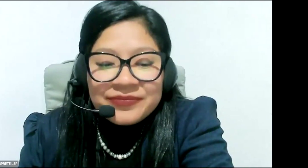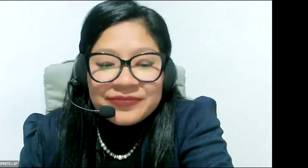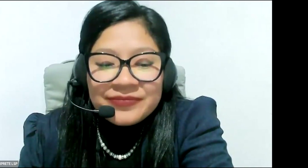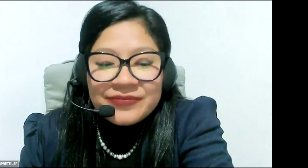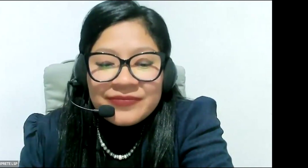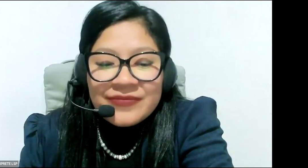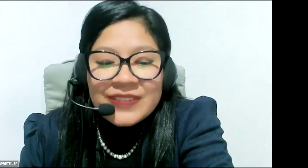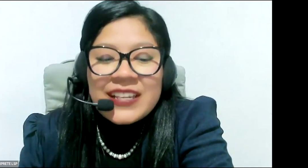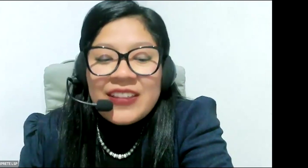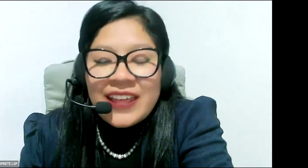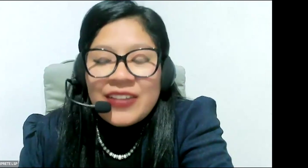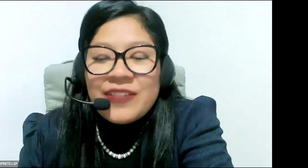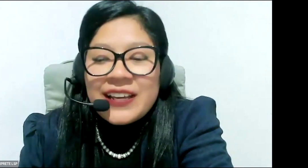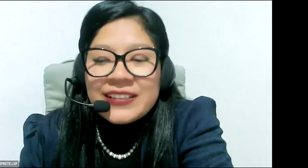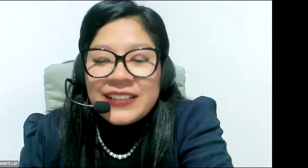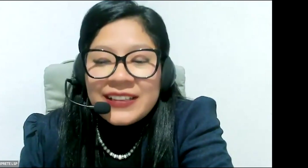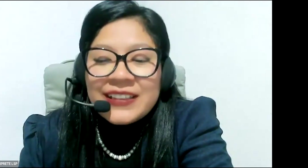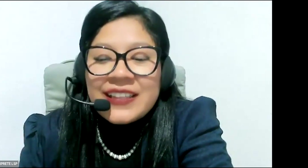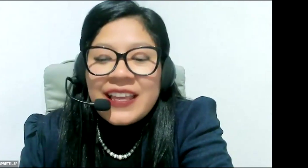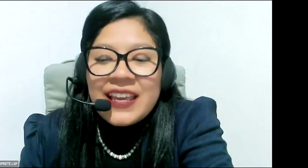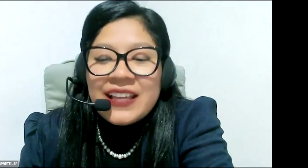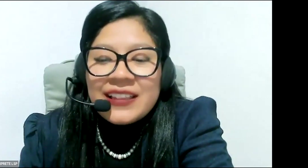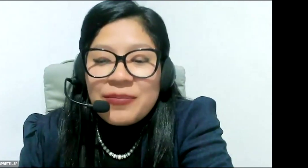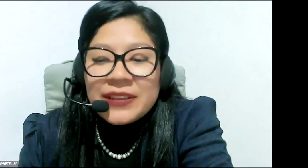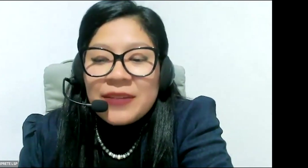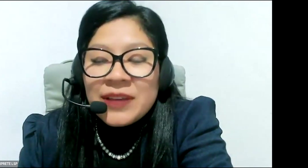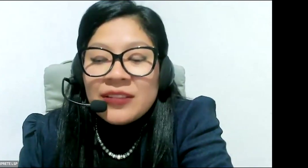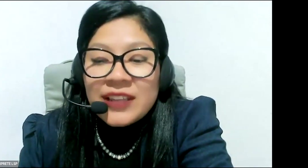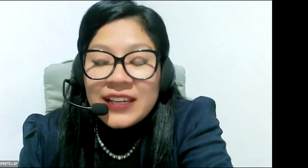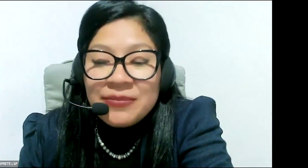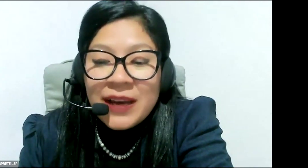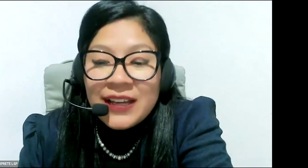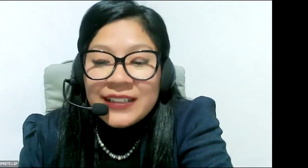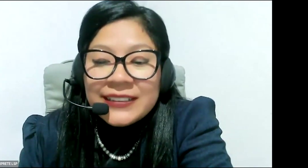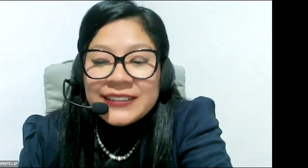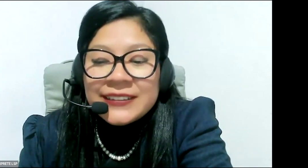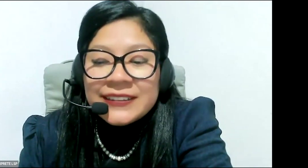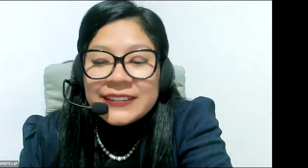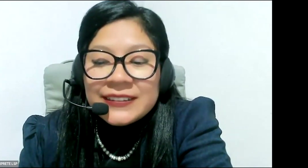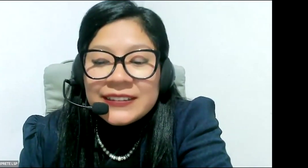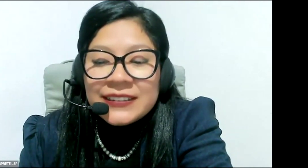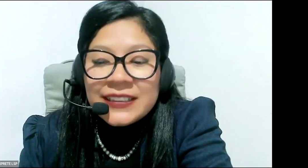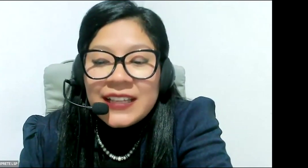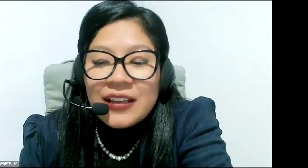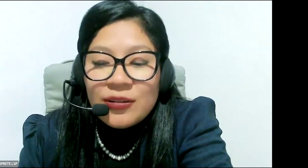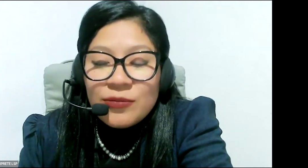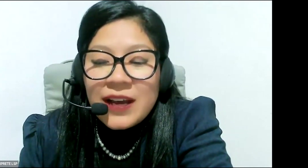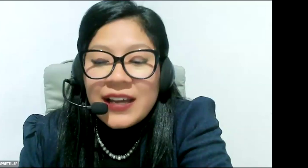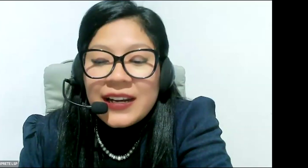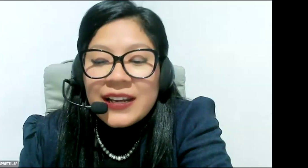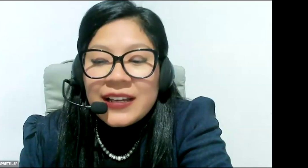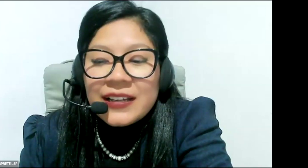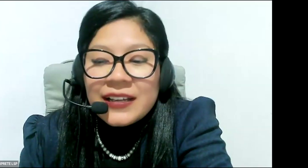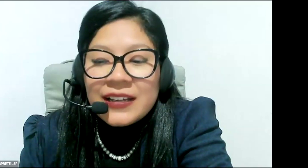nací sí da herita así departamento de Lima